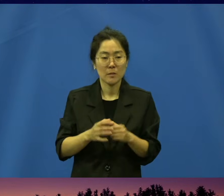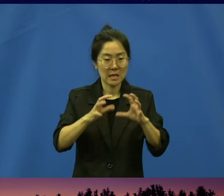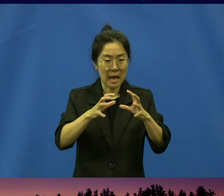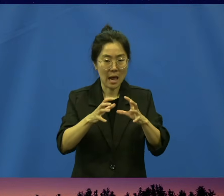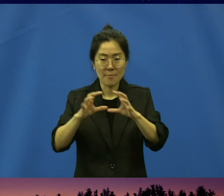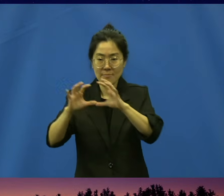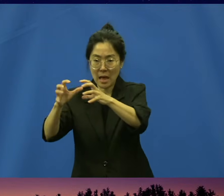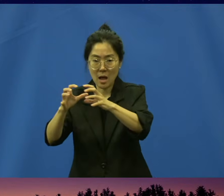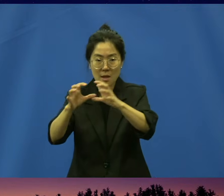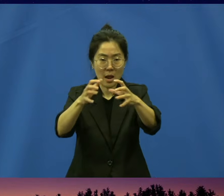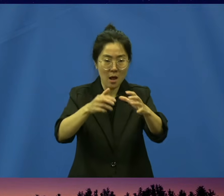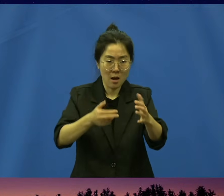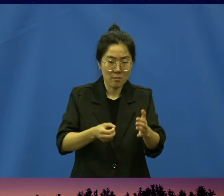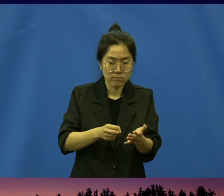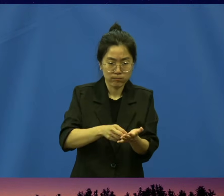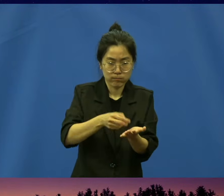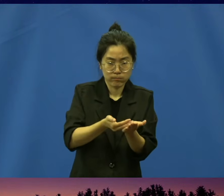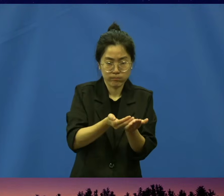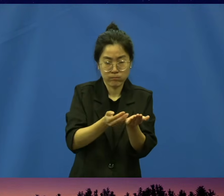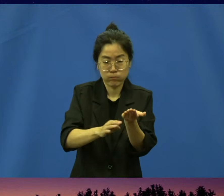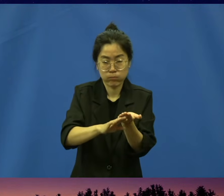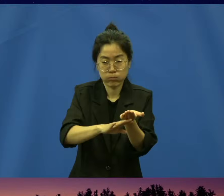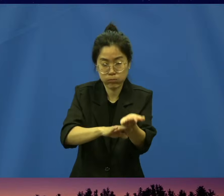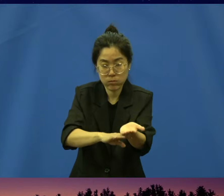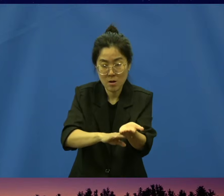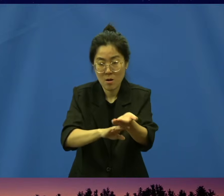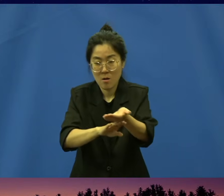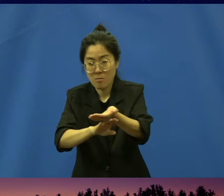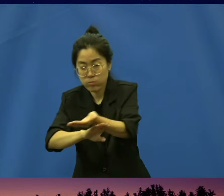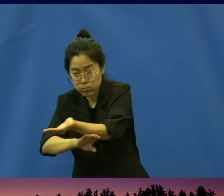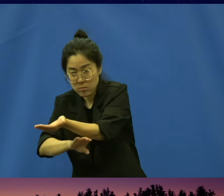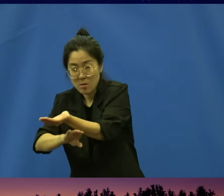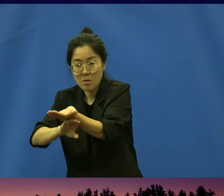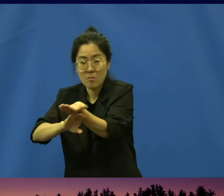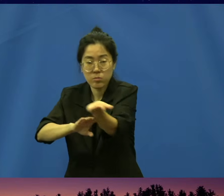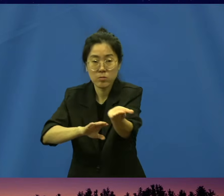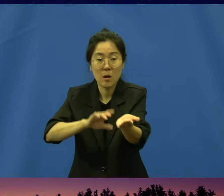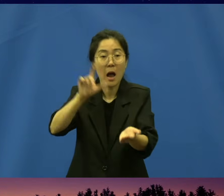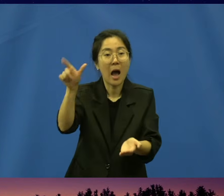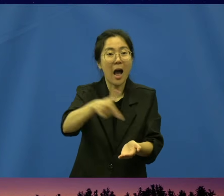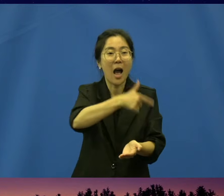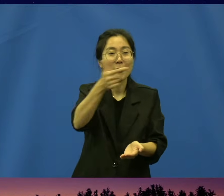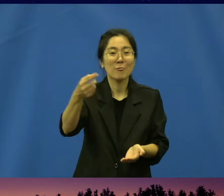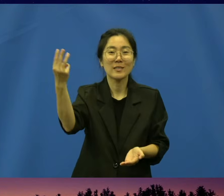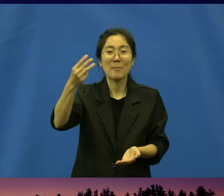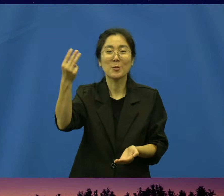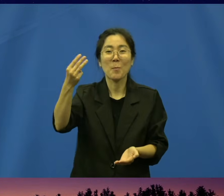됩니다. 배 문을 열어놓고 하루에 평균 3,000명이 배를 방문하게 됩니다.